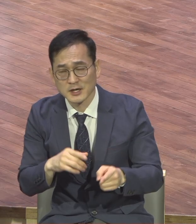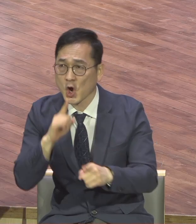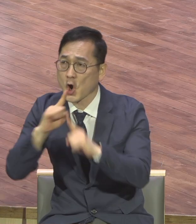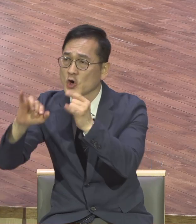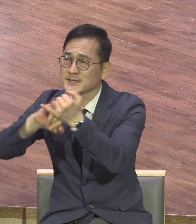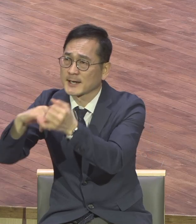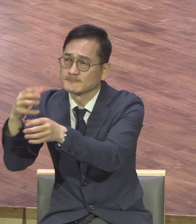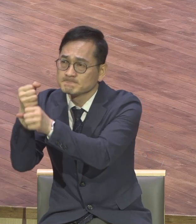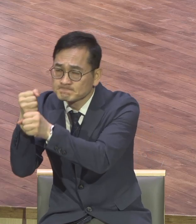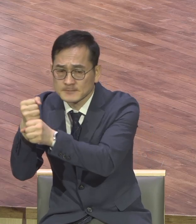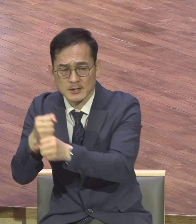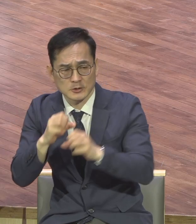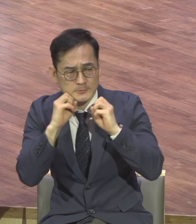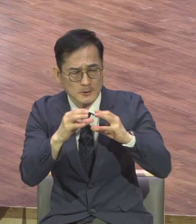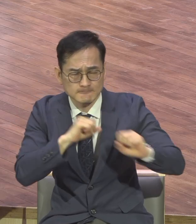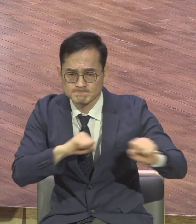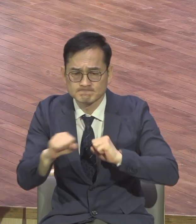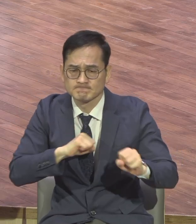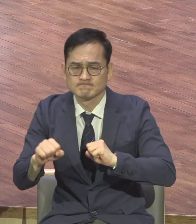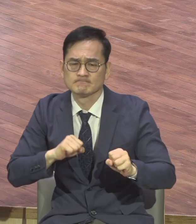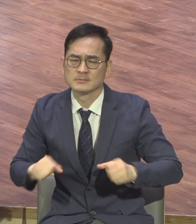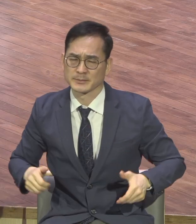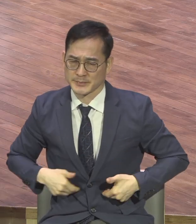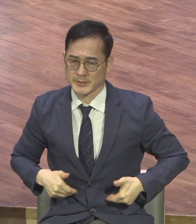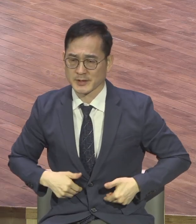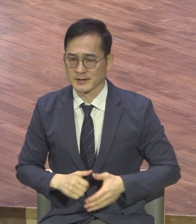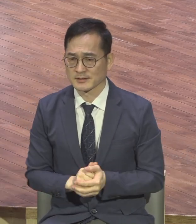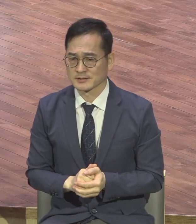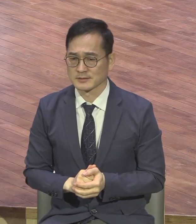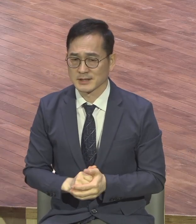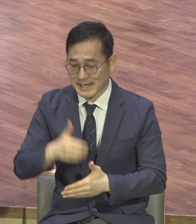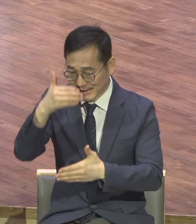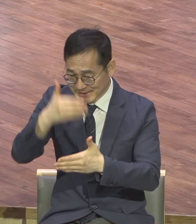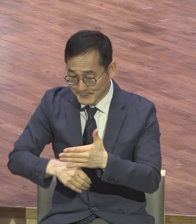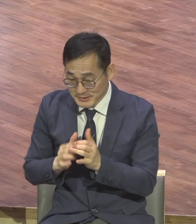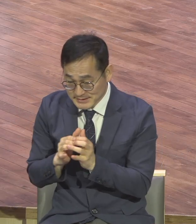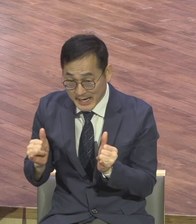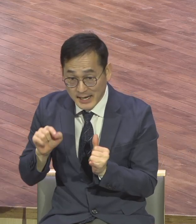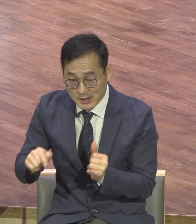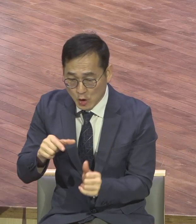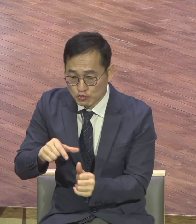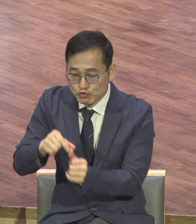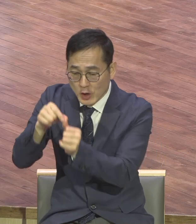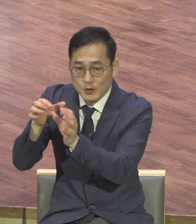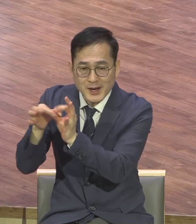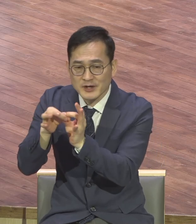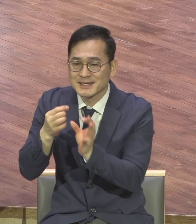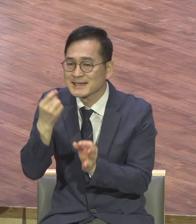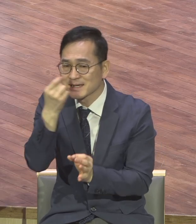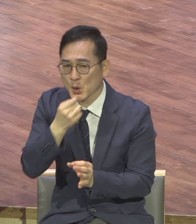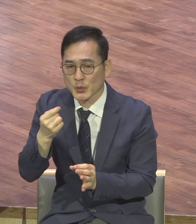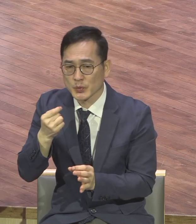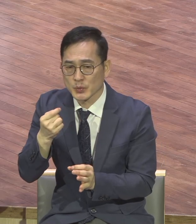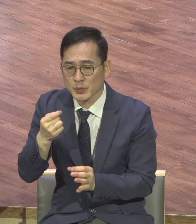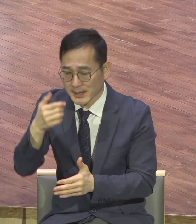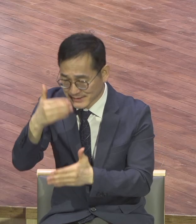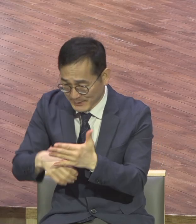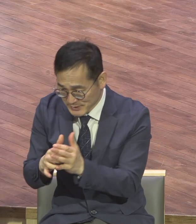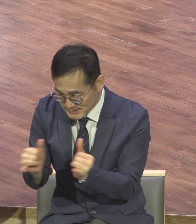신학적으로 남은 자다 이 말은요 구원론적인 용어예요. 남은 자 이분들만